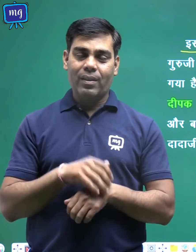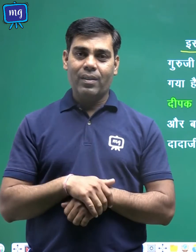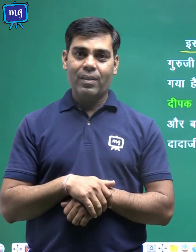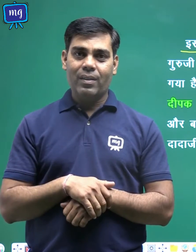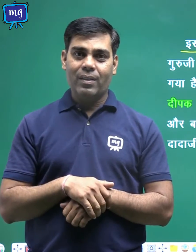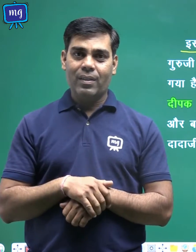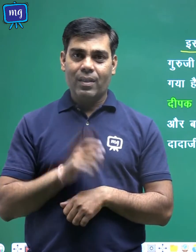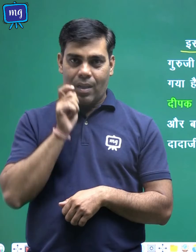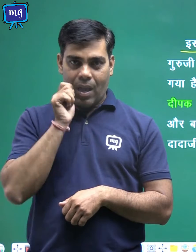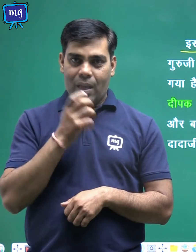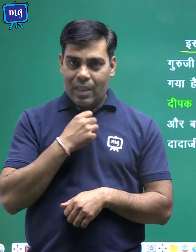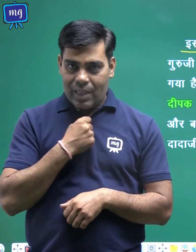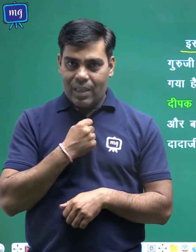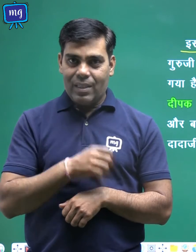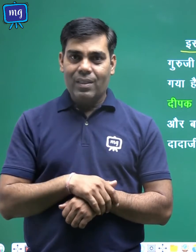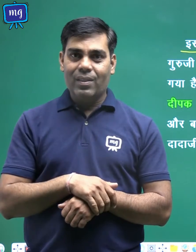दादाजी,